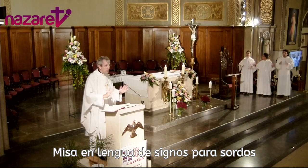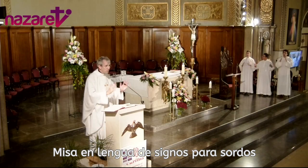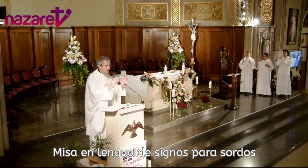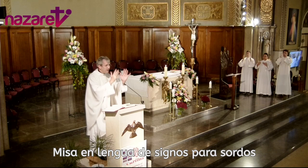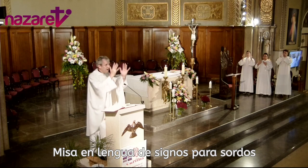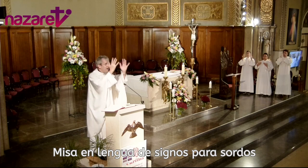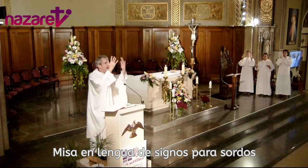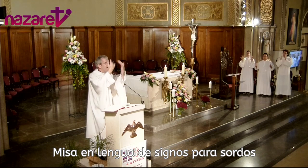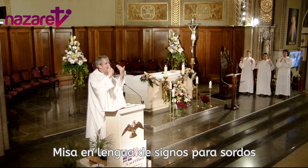aleluya,